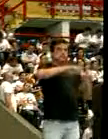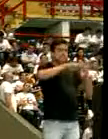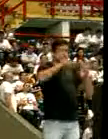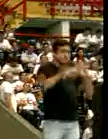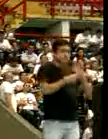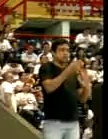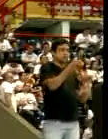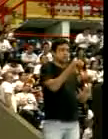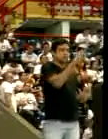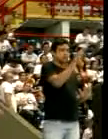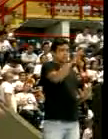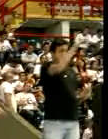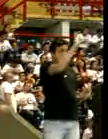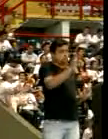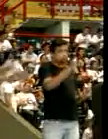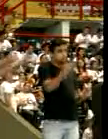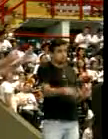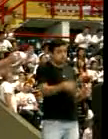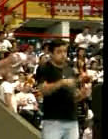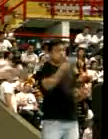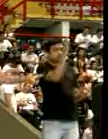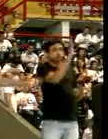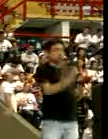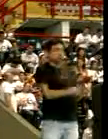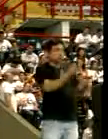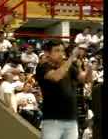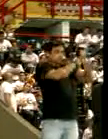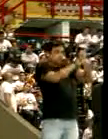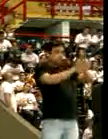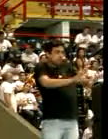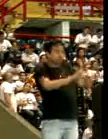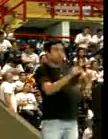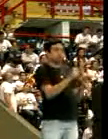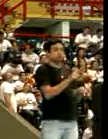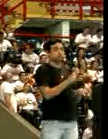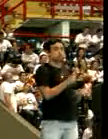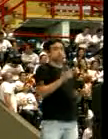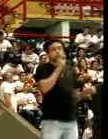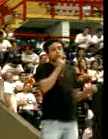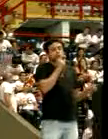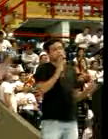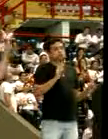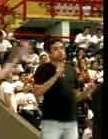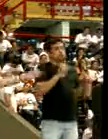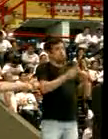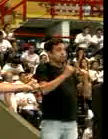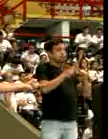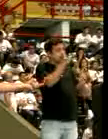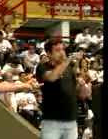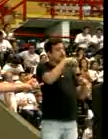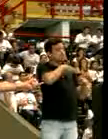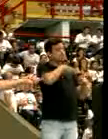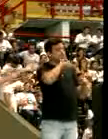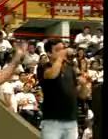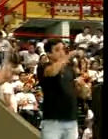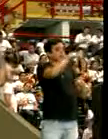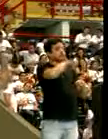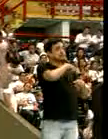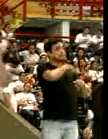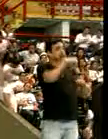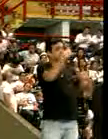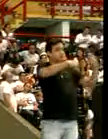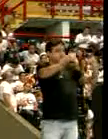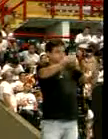representa 60% do Brasil, intacta? Não. O que tem que ter lá é o quê?